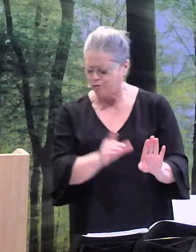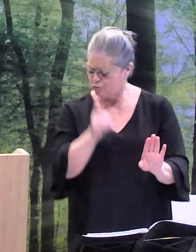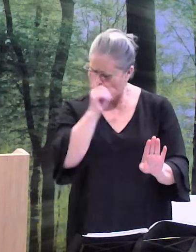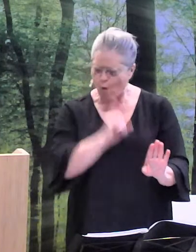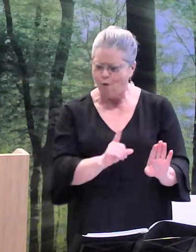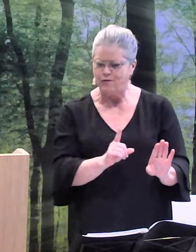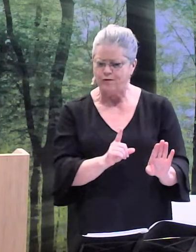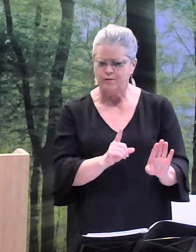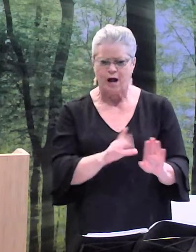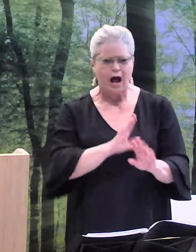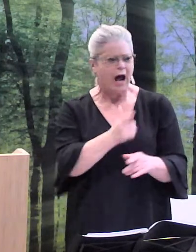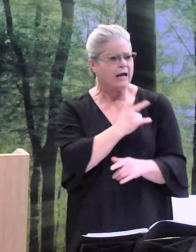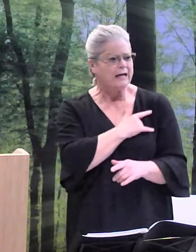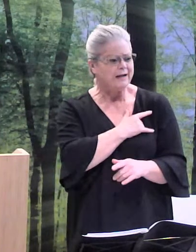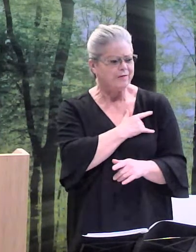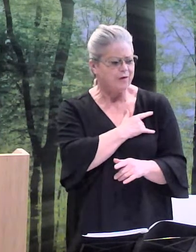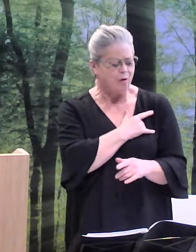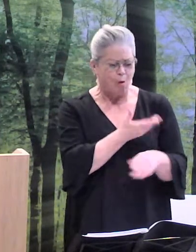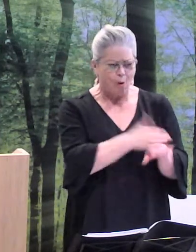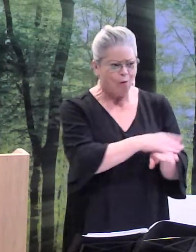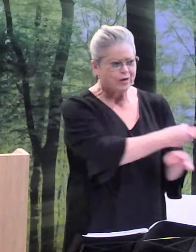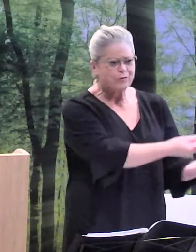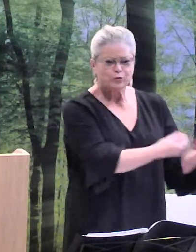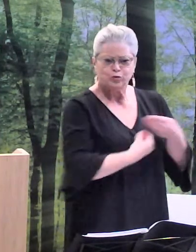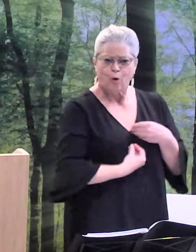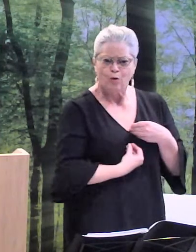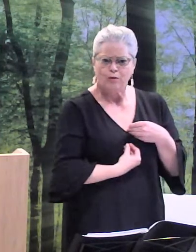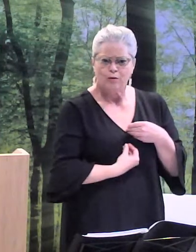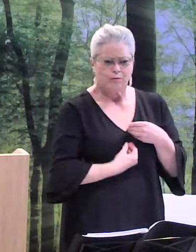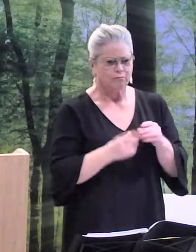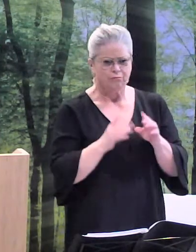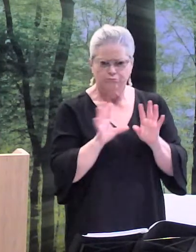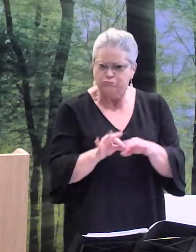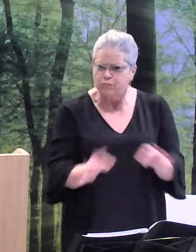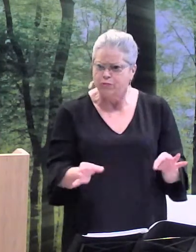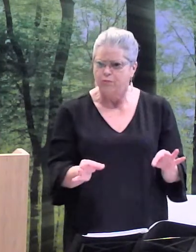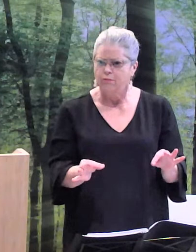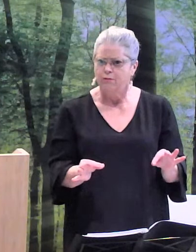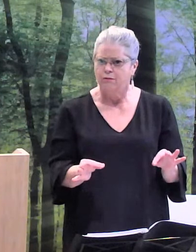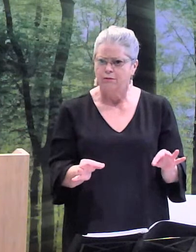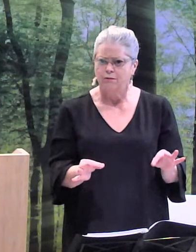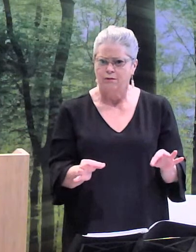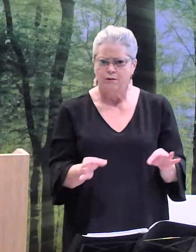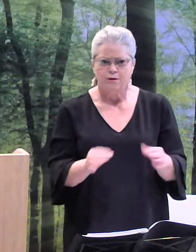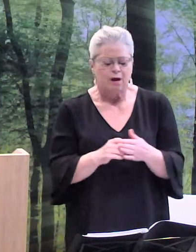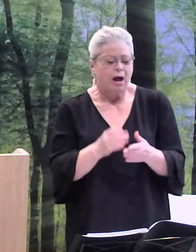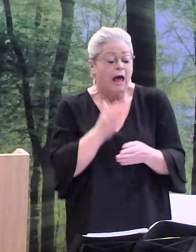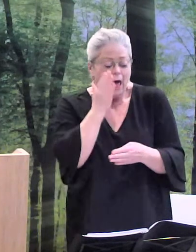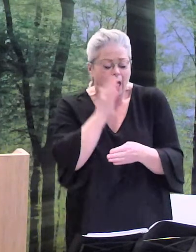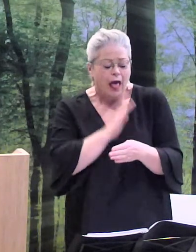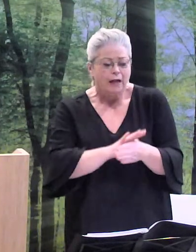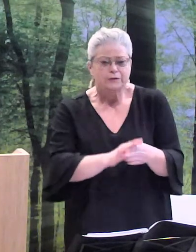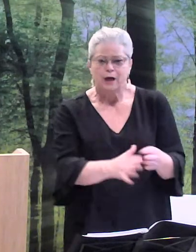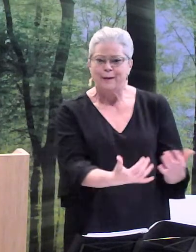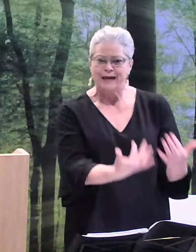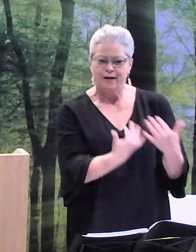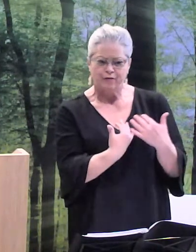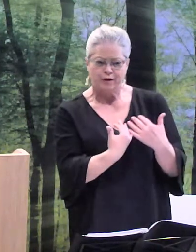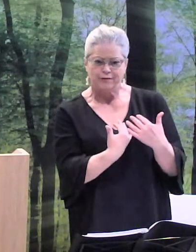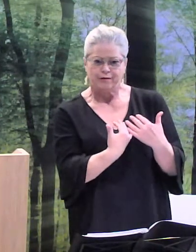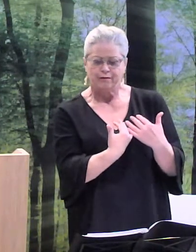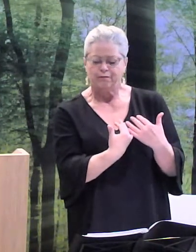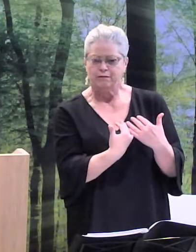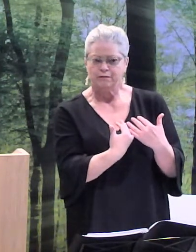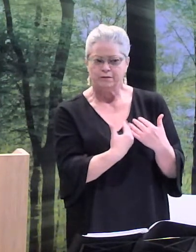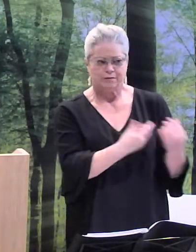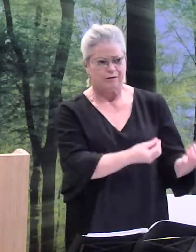geloven dat alle liefde die de overledene geschonken heeft om niets is geweest. Of dat de heilzame invloed die deze geliefde